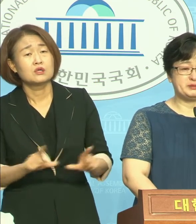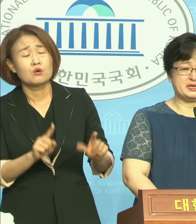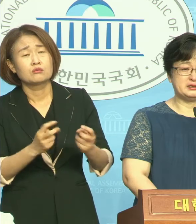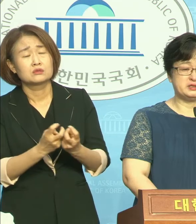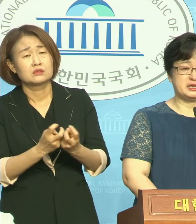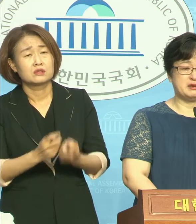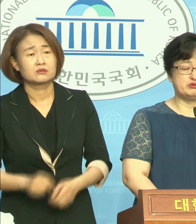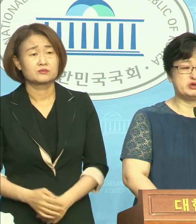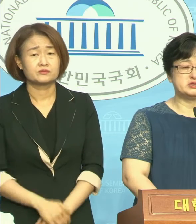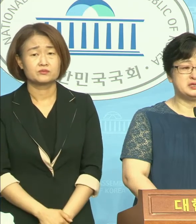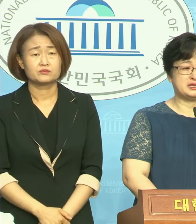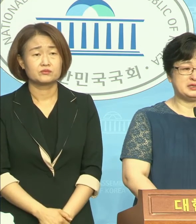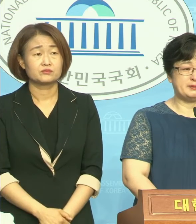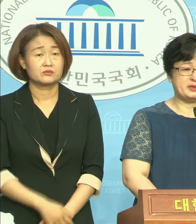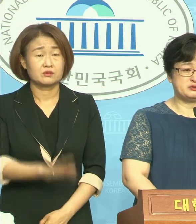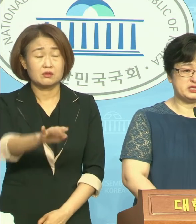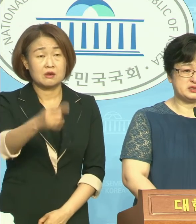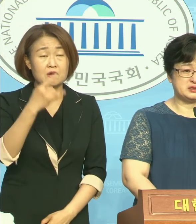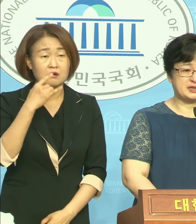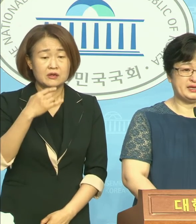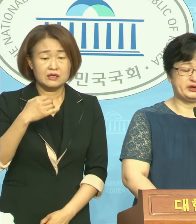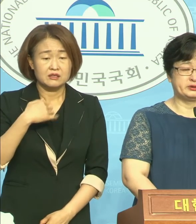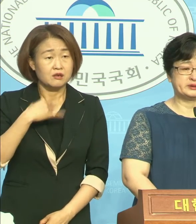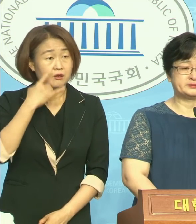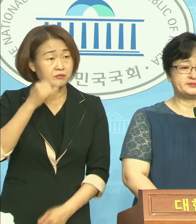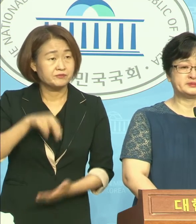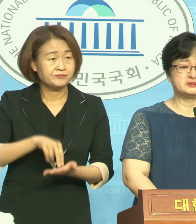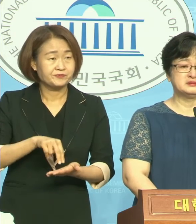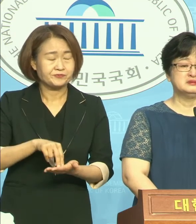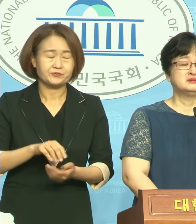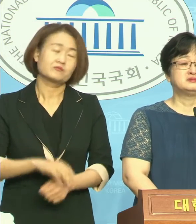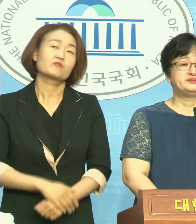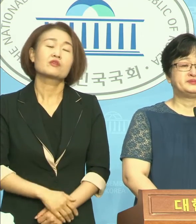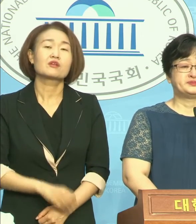엄만 입장에서 제가 무엇을 어떻게 답할 수 있었을까요